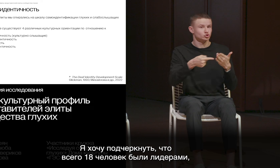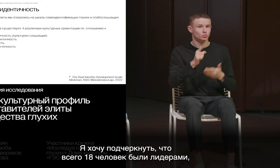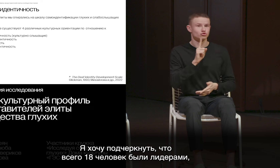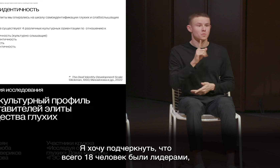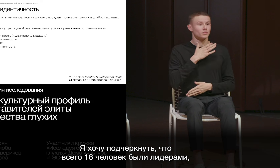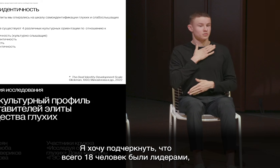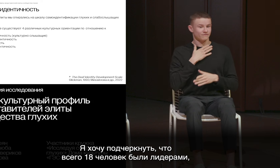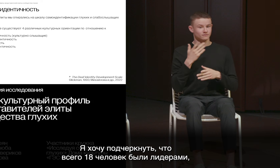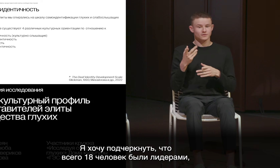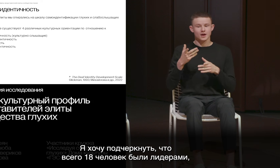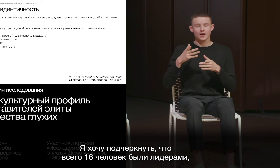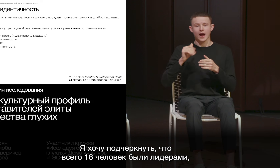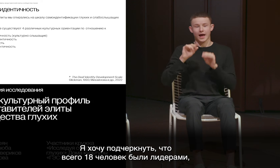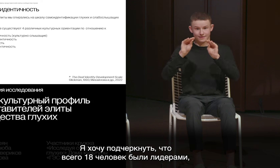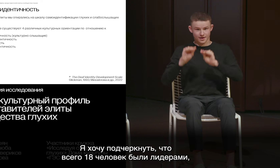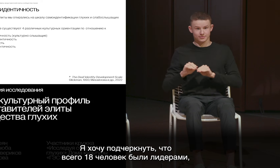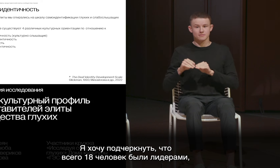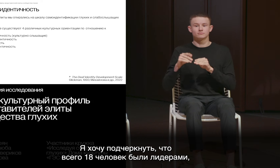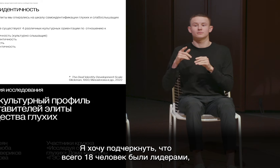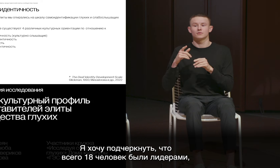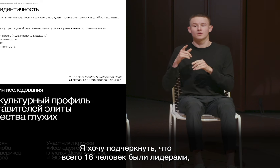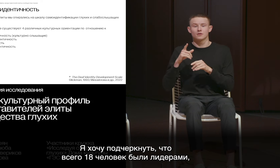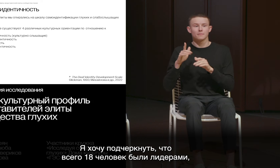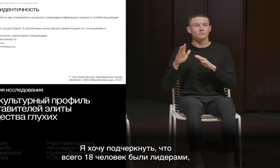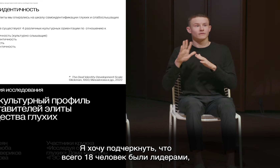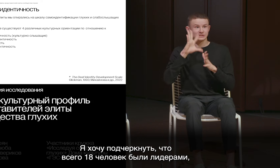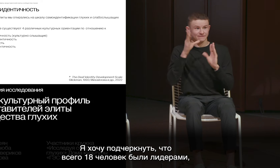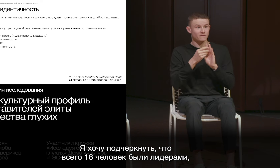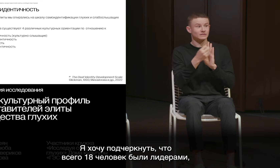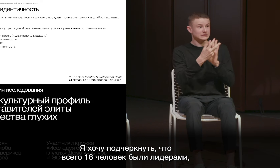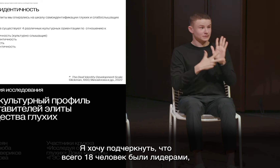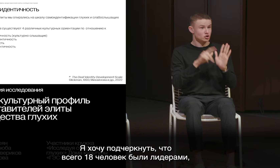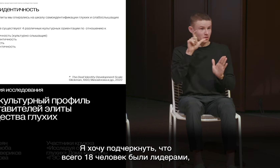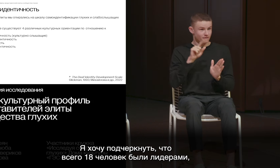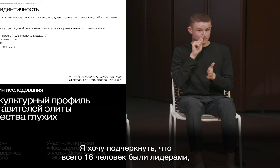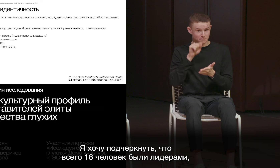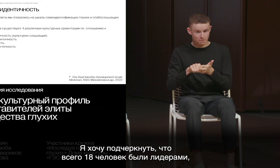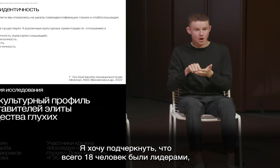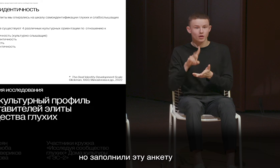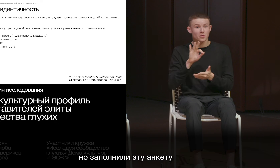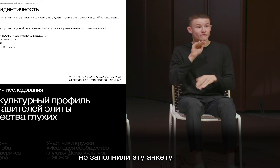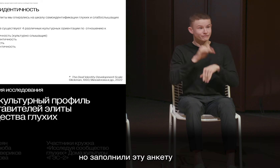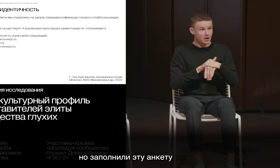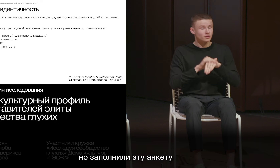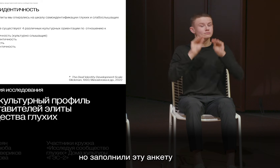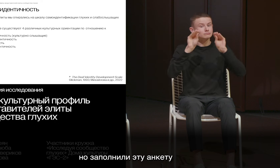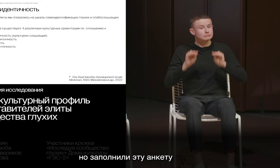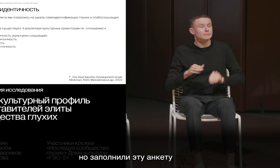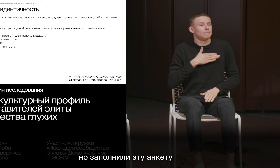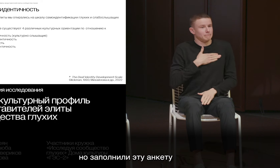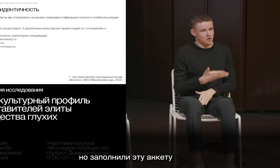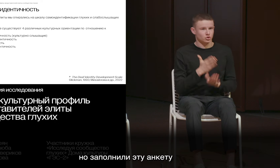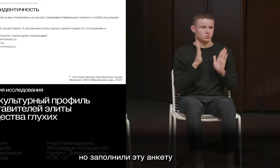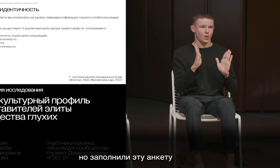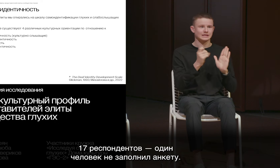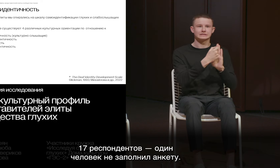идентичности, получить ответы на свои вопросы, на которые мы не получили в опросе. И этот опрос, который попал